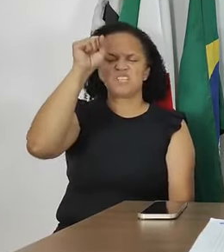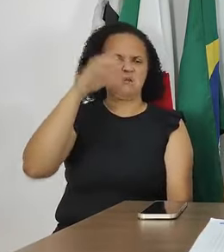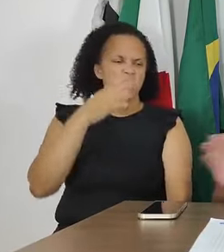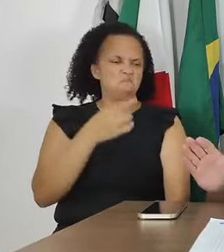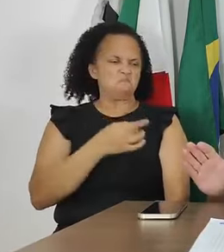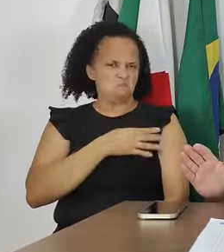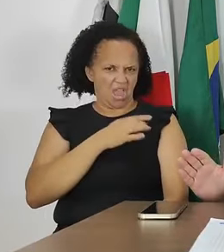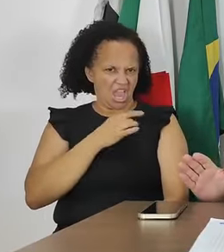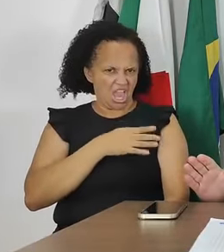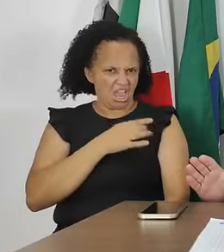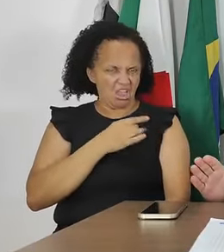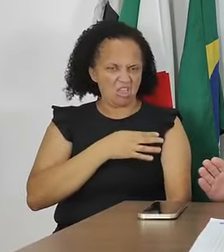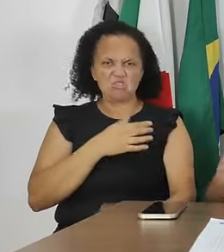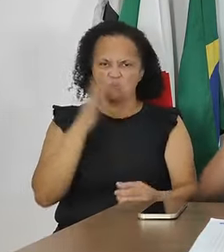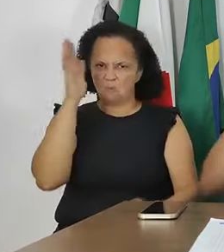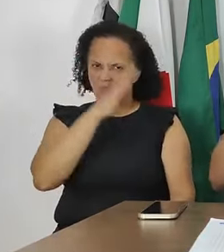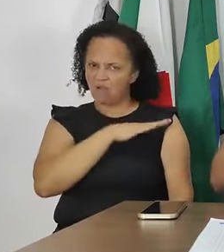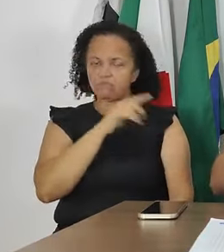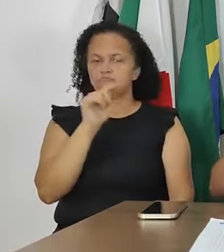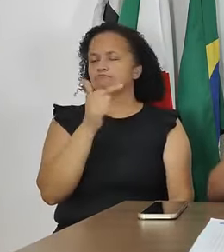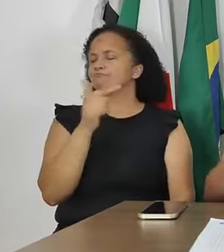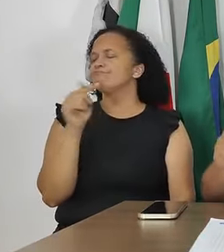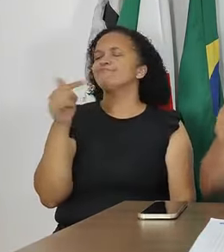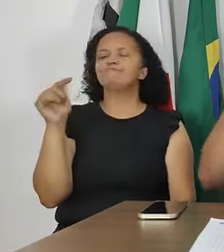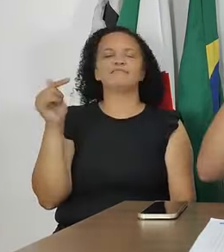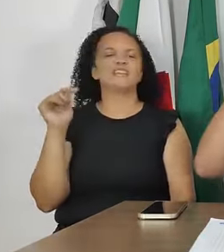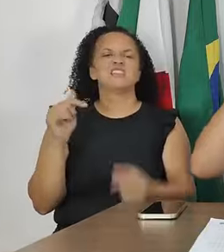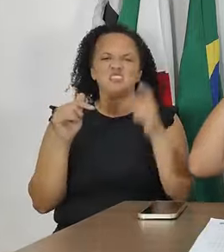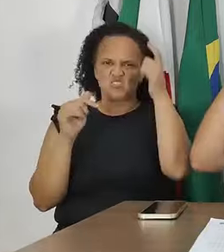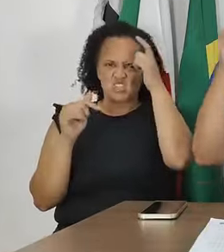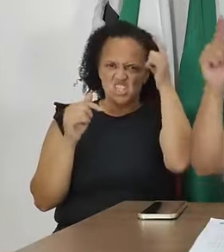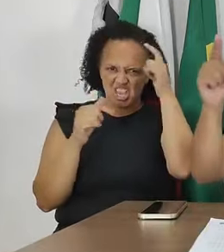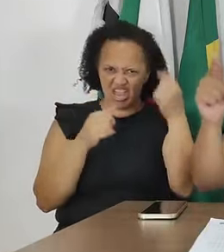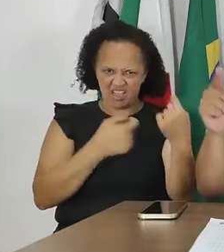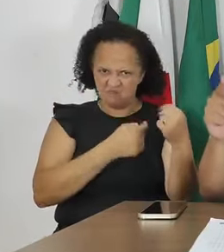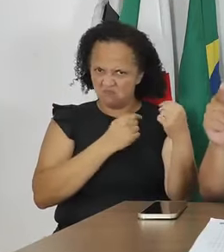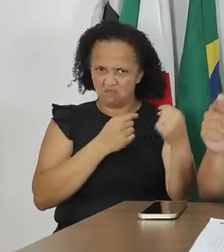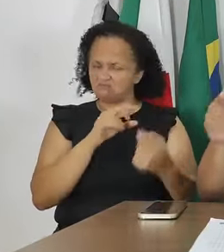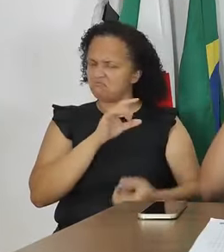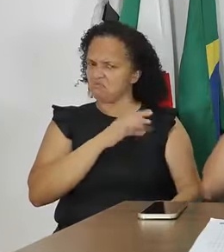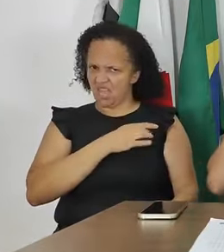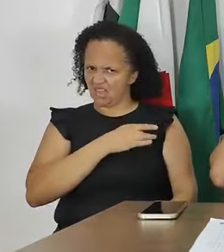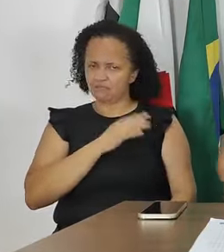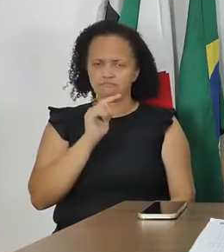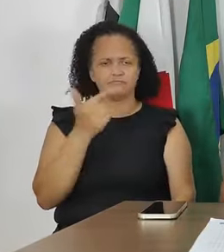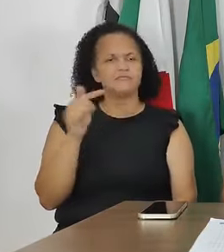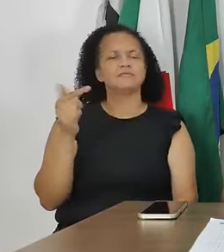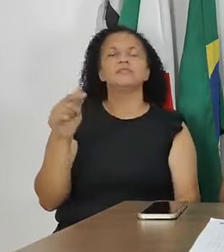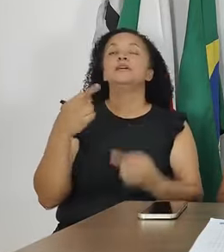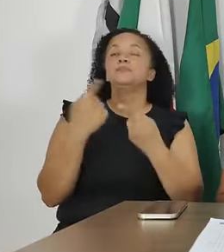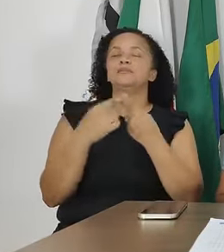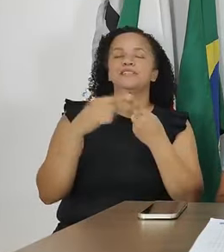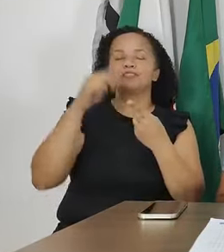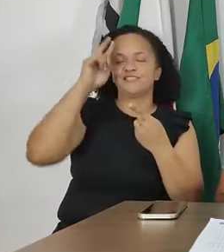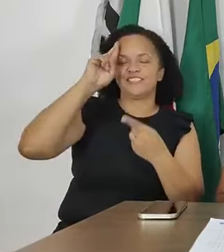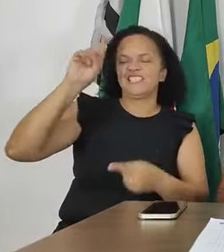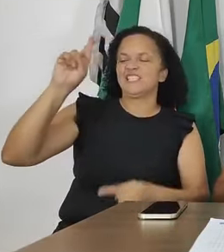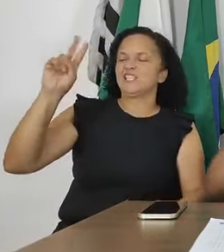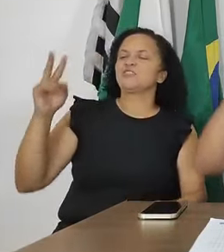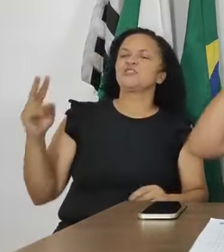nem tememos os nossos inimigos, pois Deus é a nossa vitória. Ele batalha por mim, Ele batalha